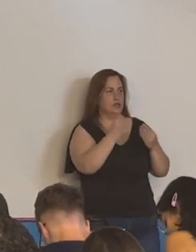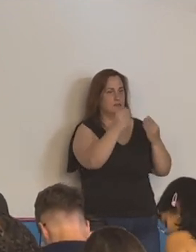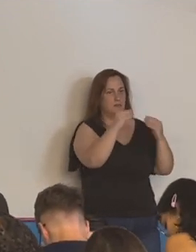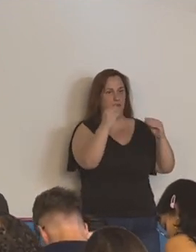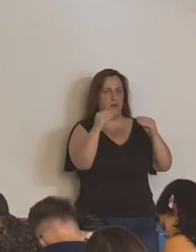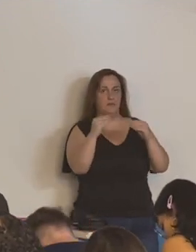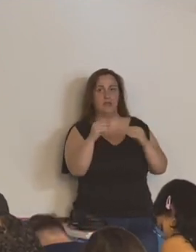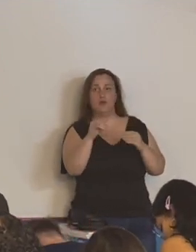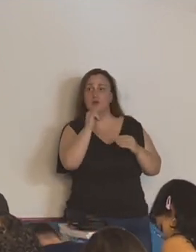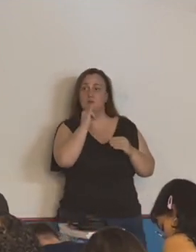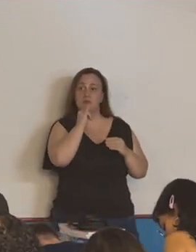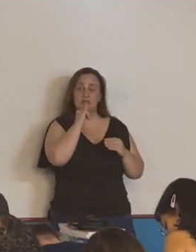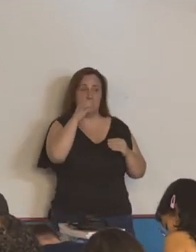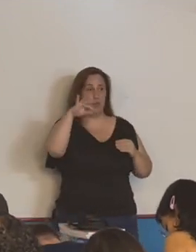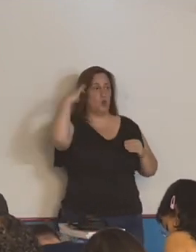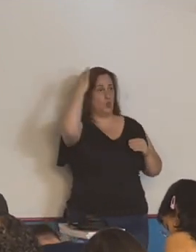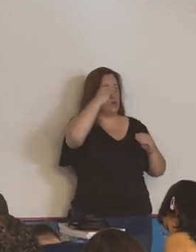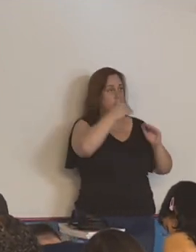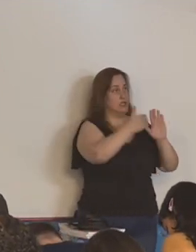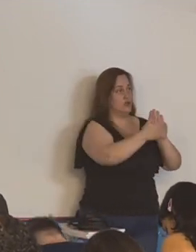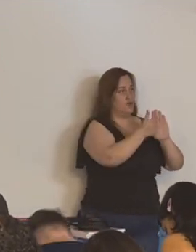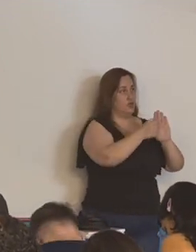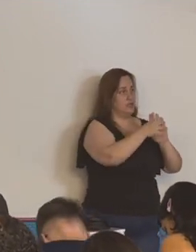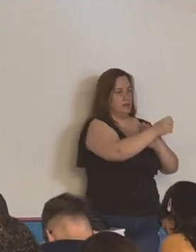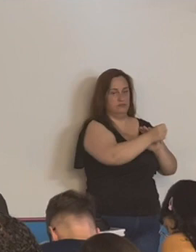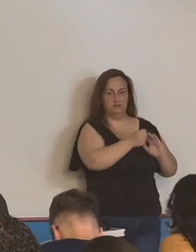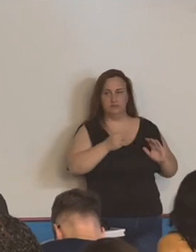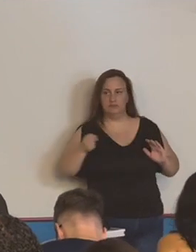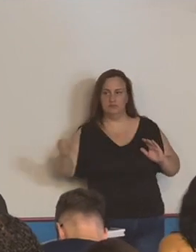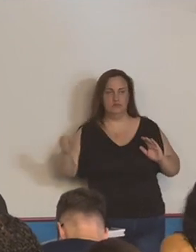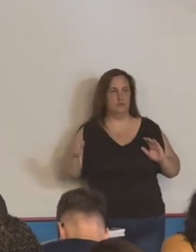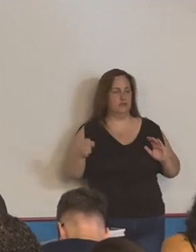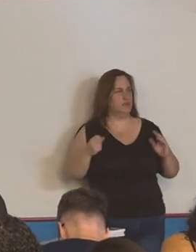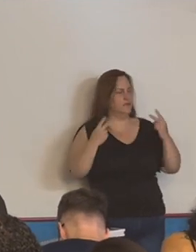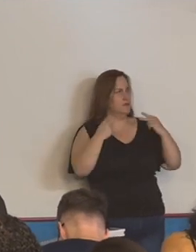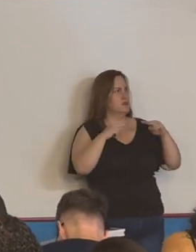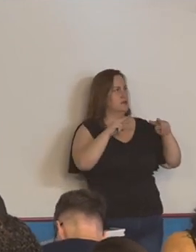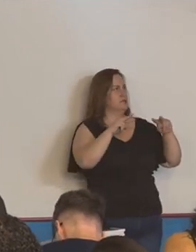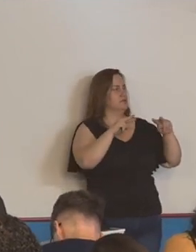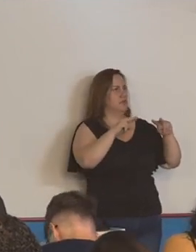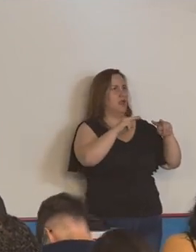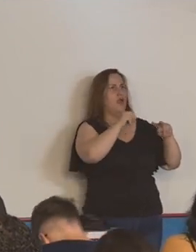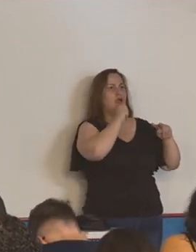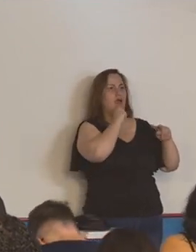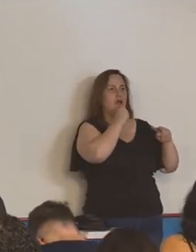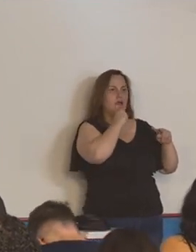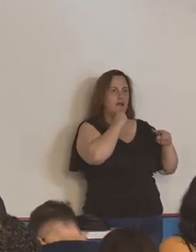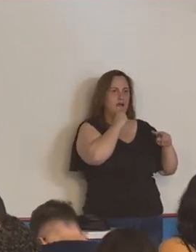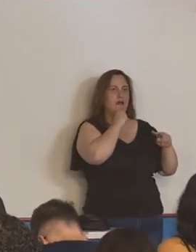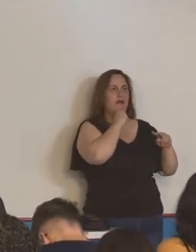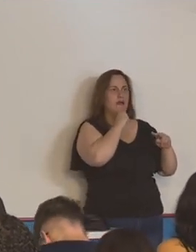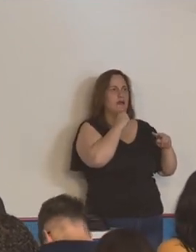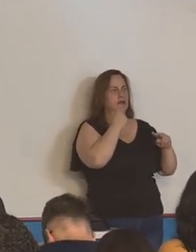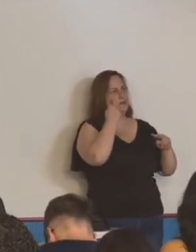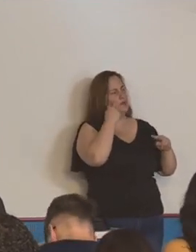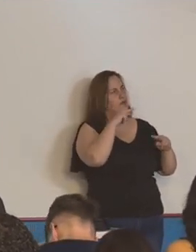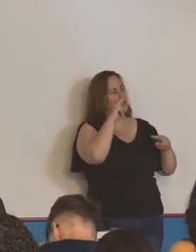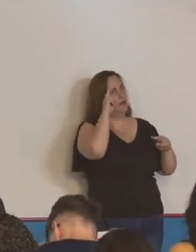santo, ainda assim o ambiente continua com uma estética que te relembra a